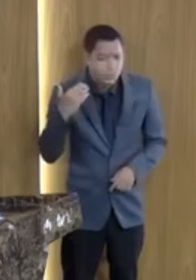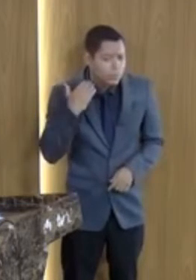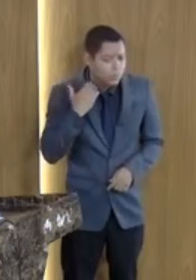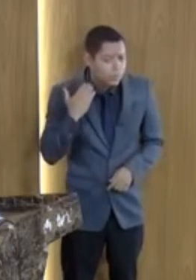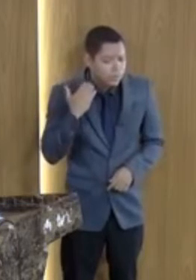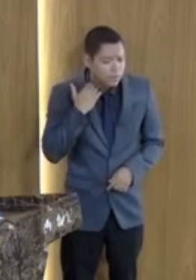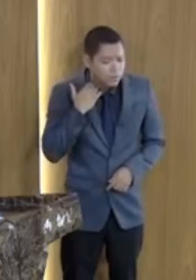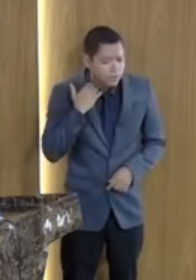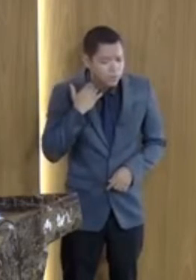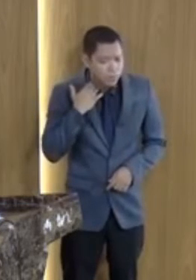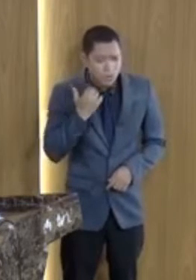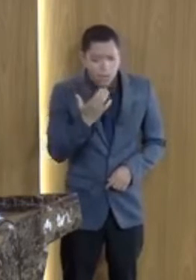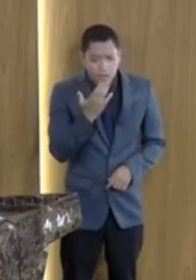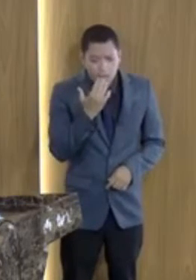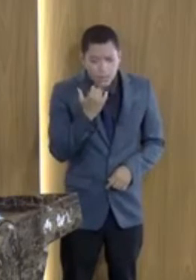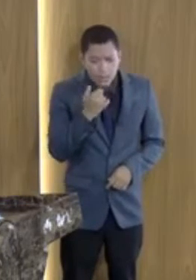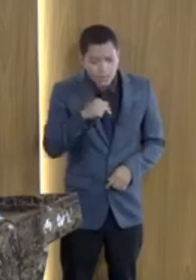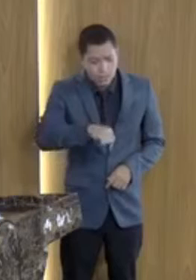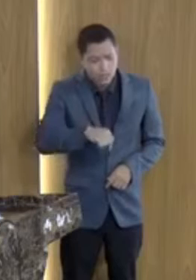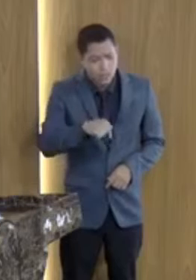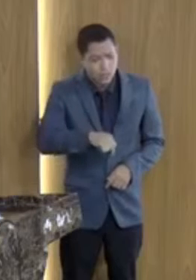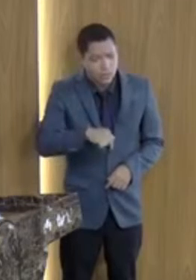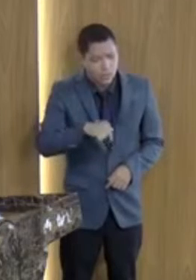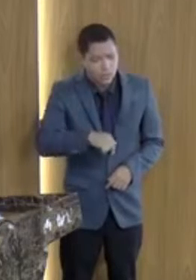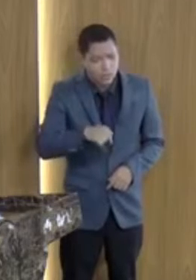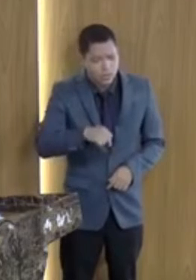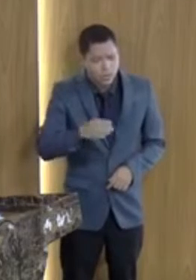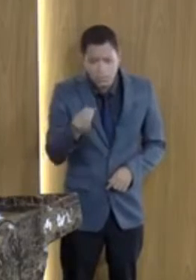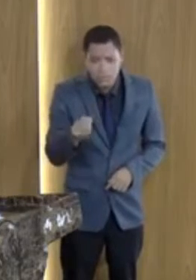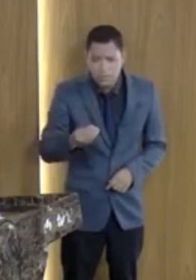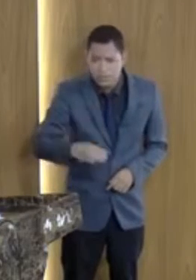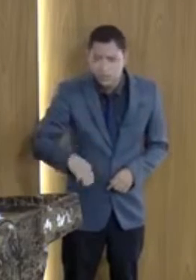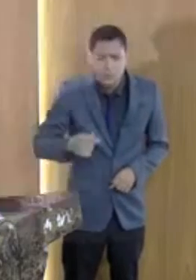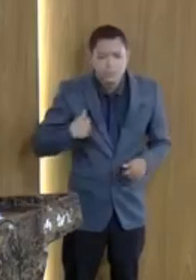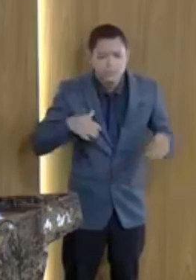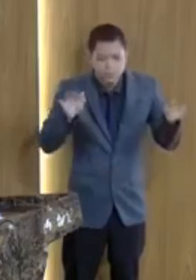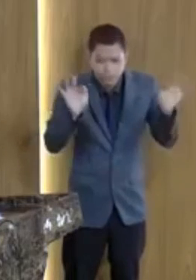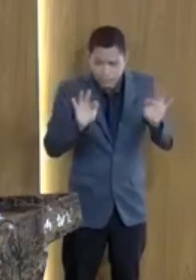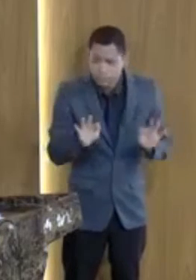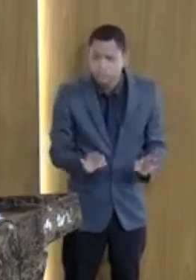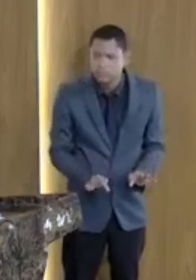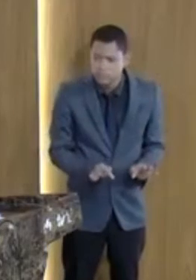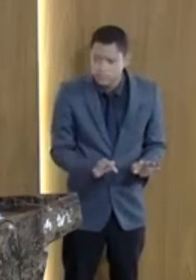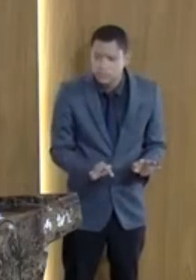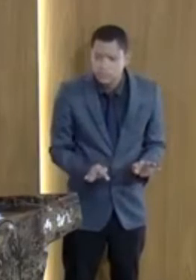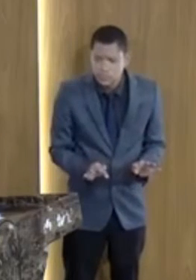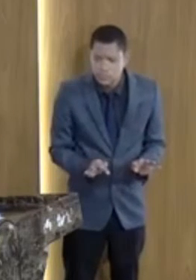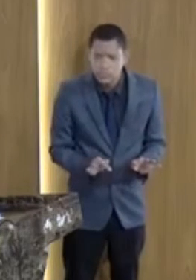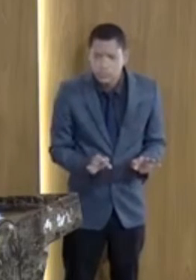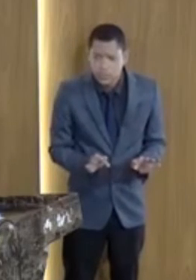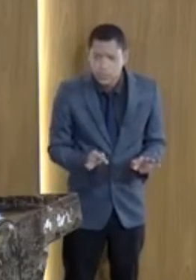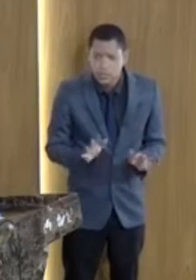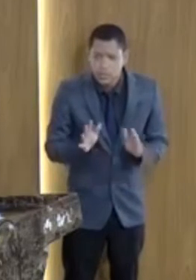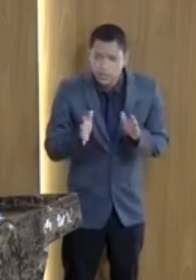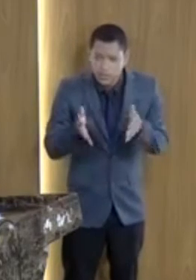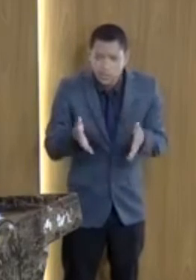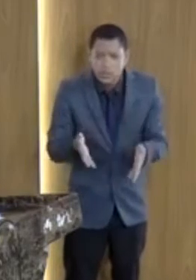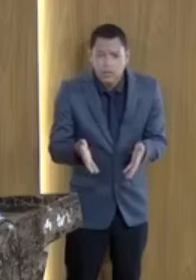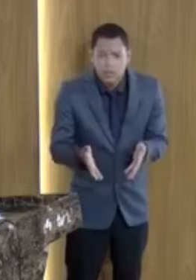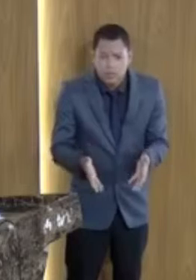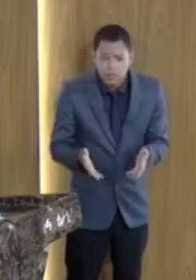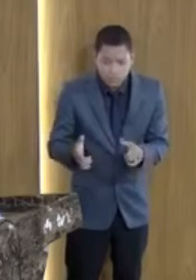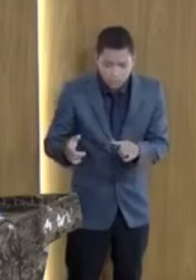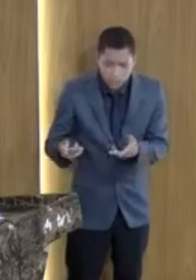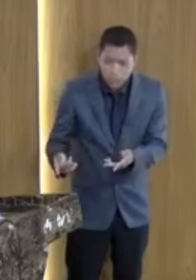alimentos do Maranhão. E eu fiquei tão feliz, pena que realmente eu não sei se recebemos o convite aqui a essa casa, a mim pelo menos